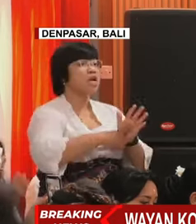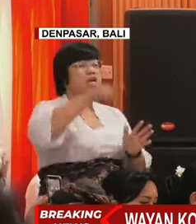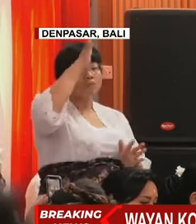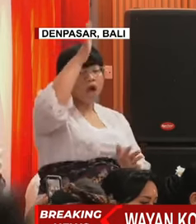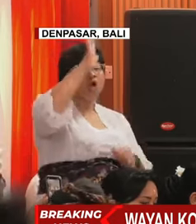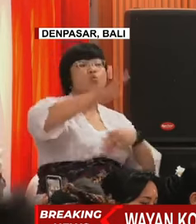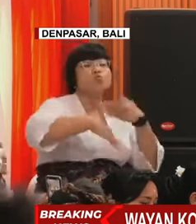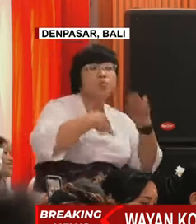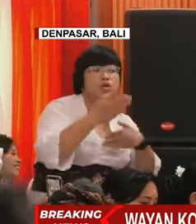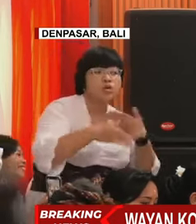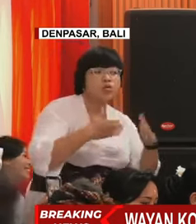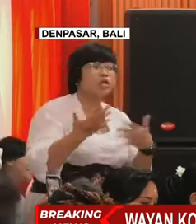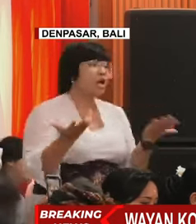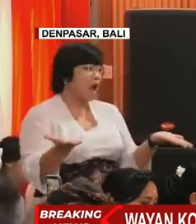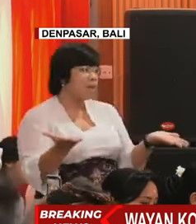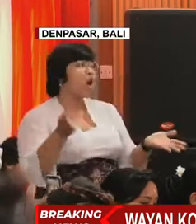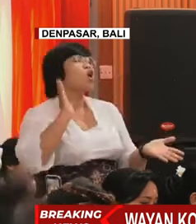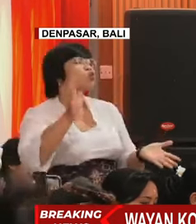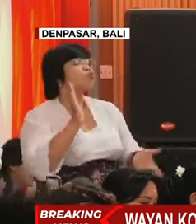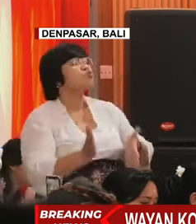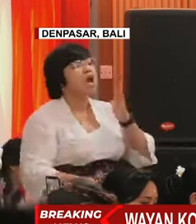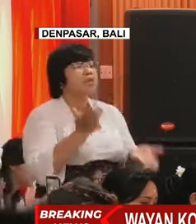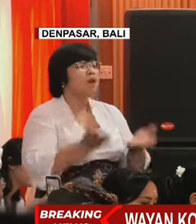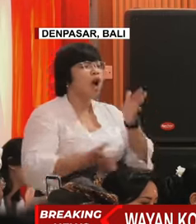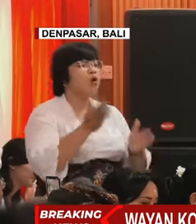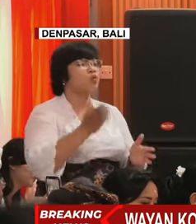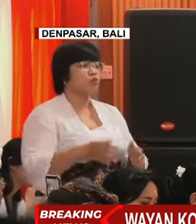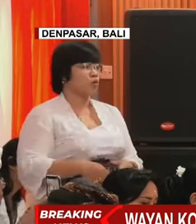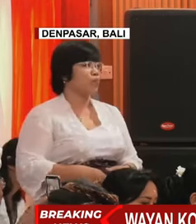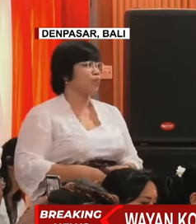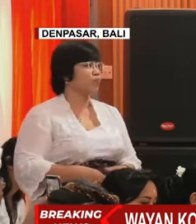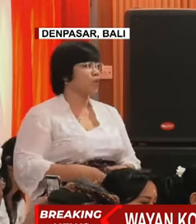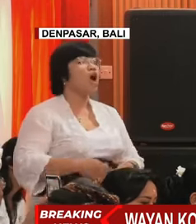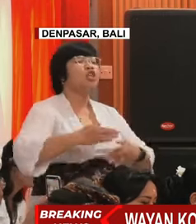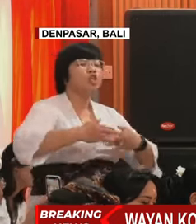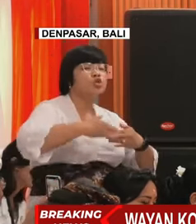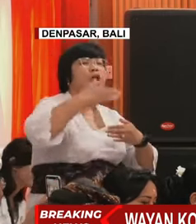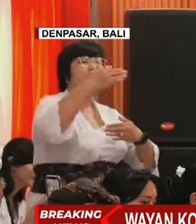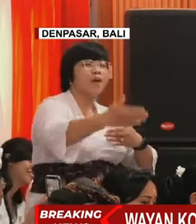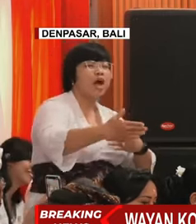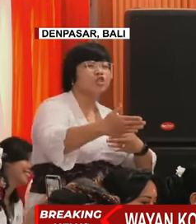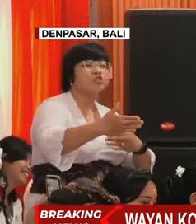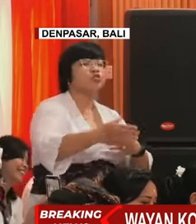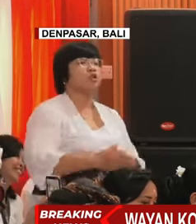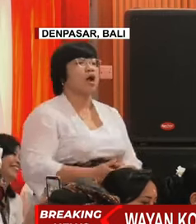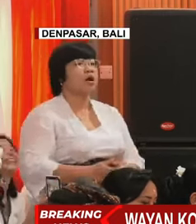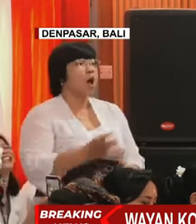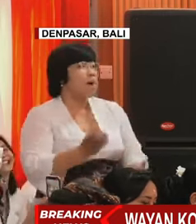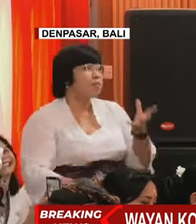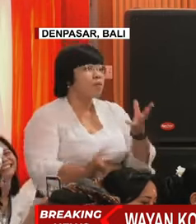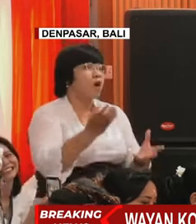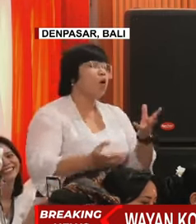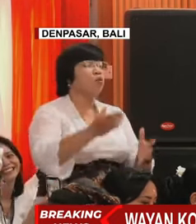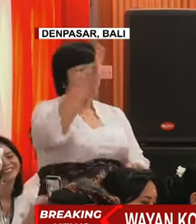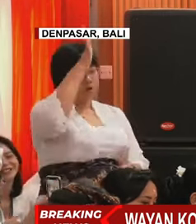politik ada fenomena politik di tingkat lokal yang sangat dinamis apalagi tadi MK mengeluarkan keputusan itu dan kemudian membuka semua